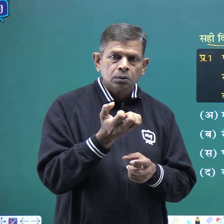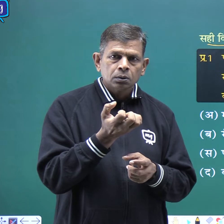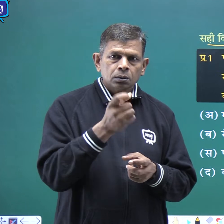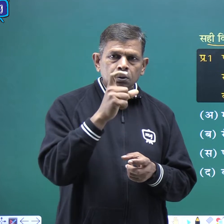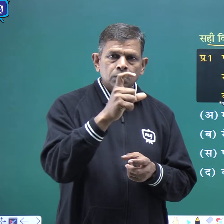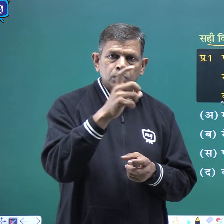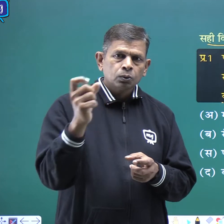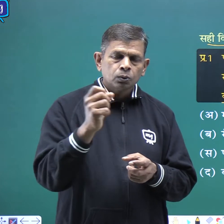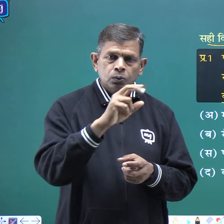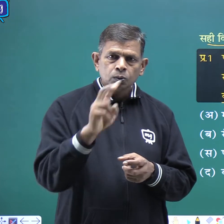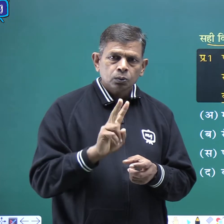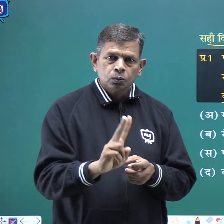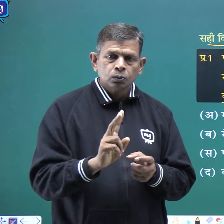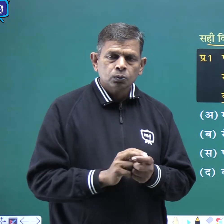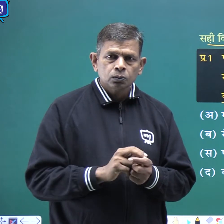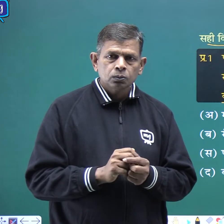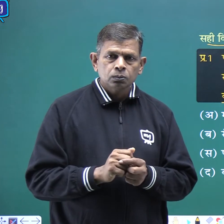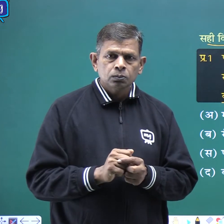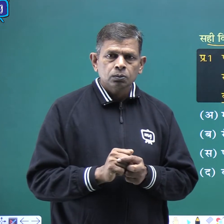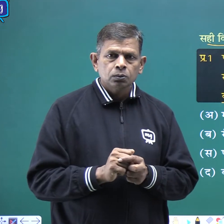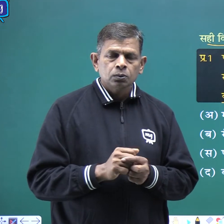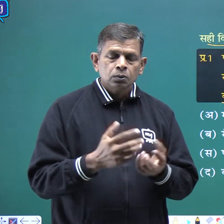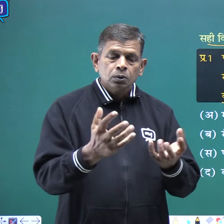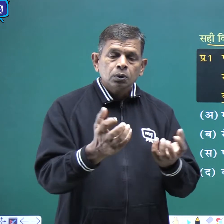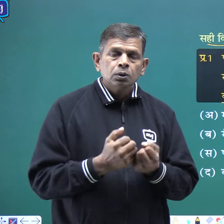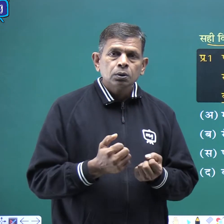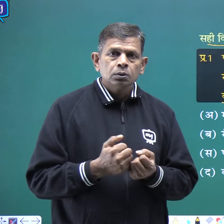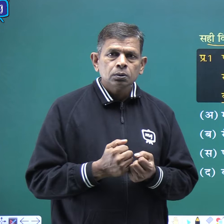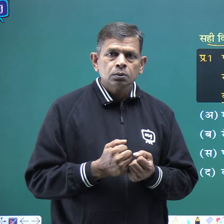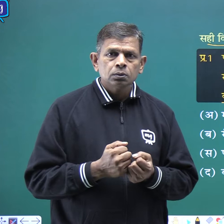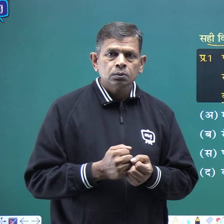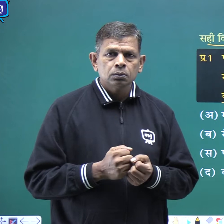कार्बन डाइऑक्साइड ली जाती है?